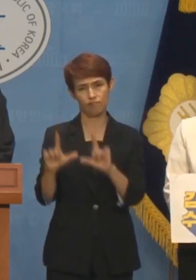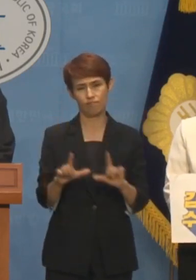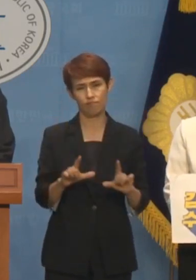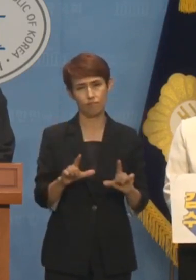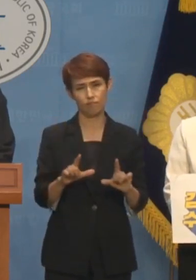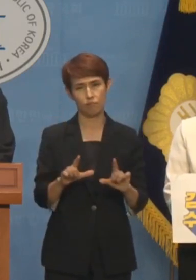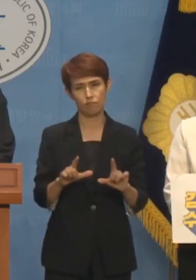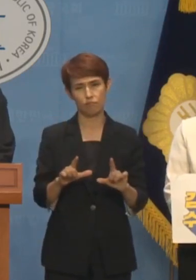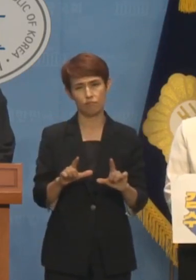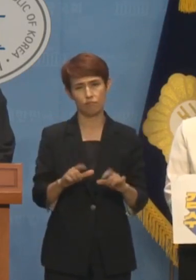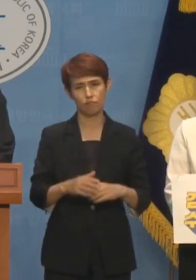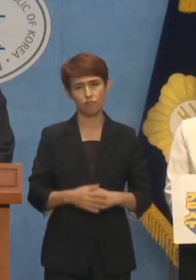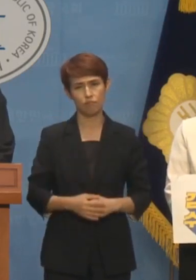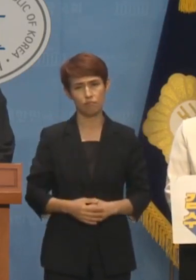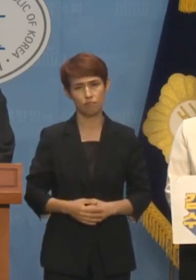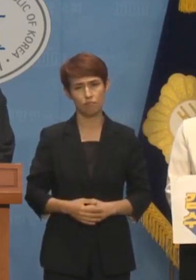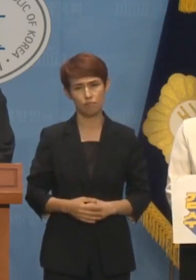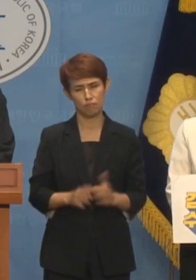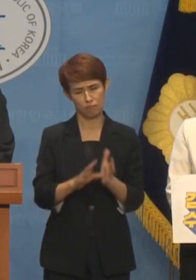비정상이 정상인 시대,